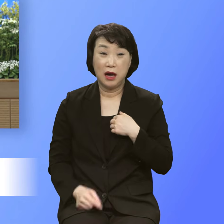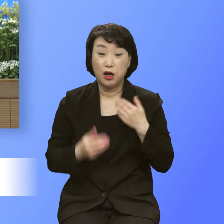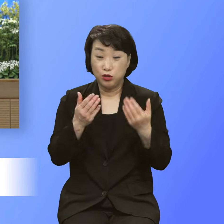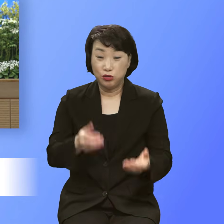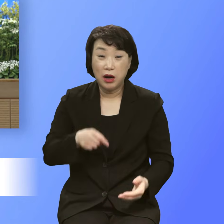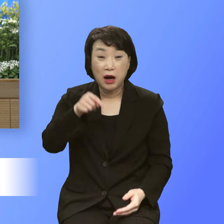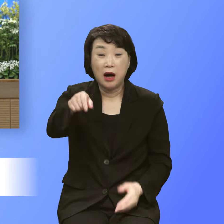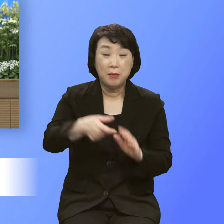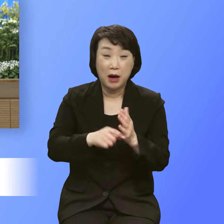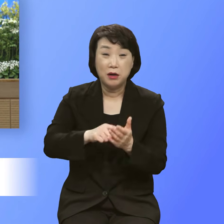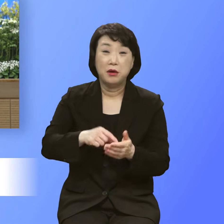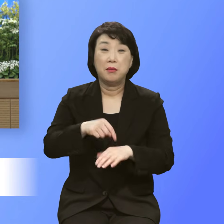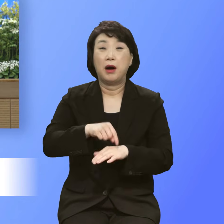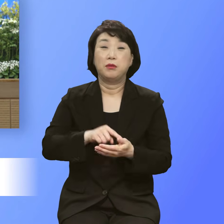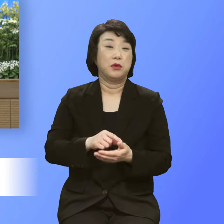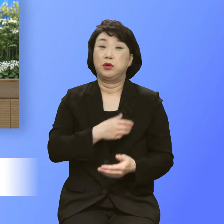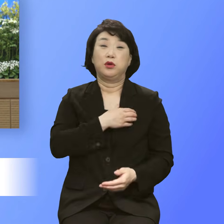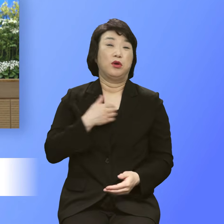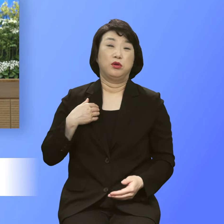휴가 갈 만한 여유가 없어.